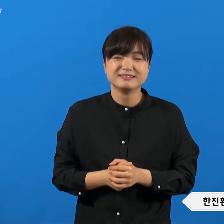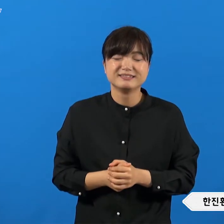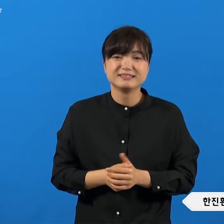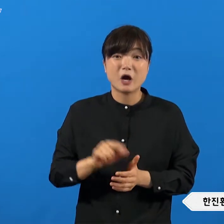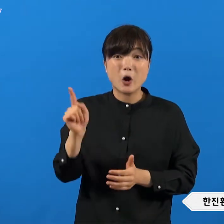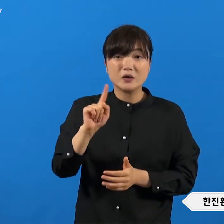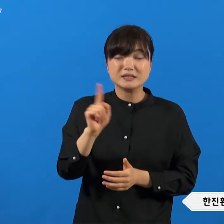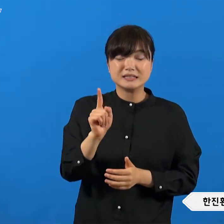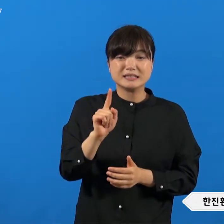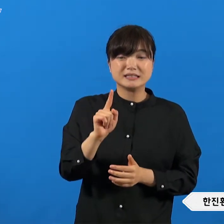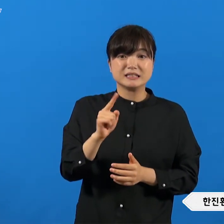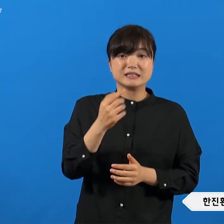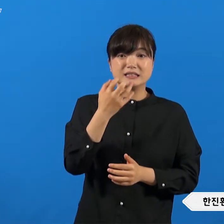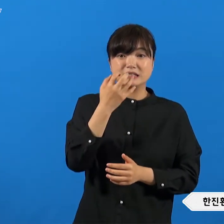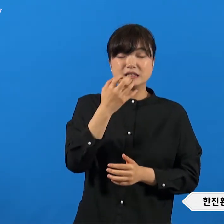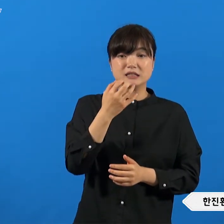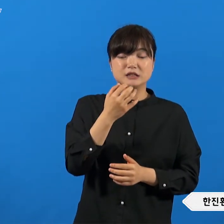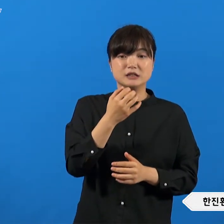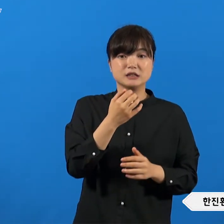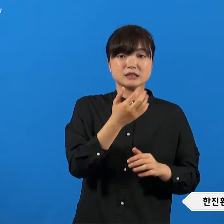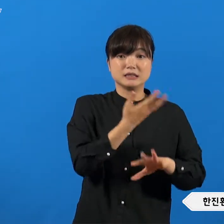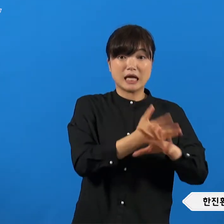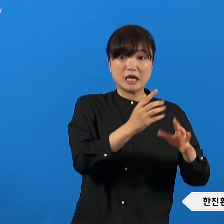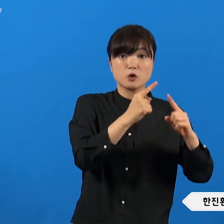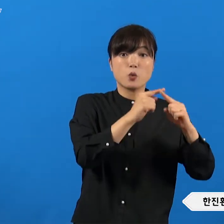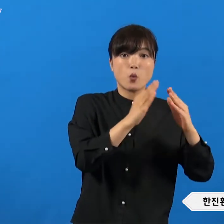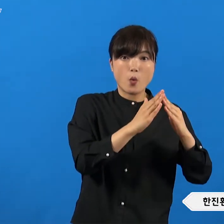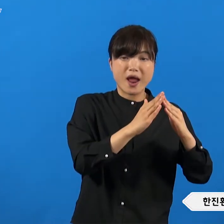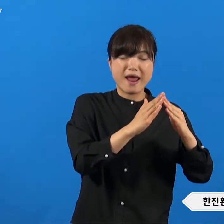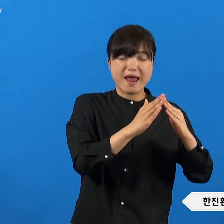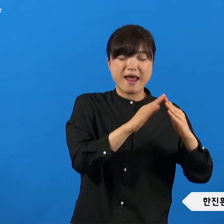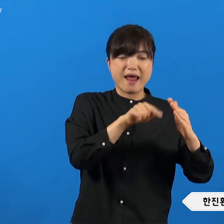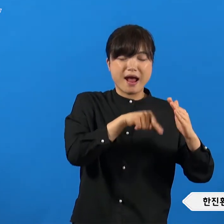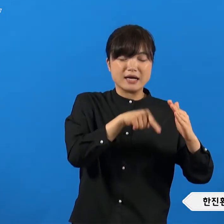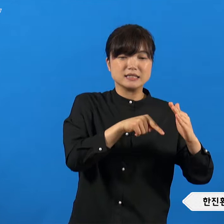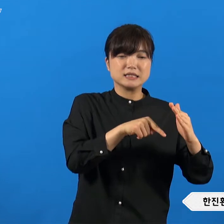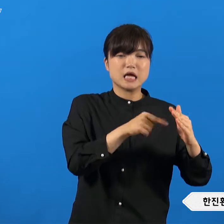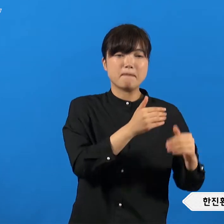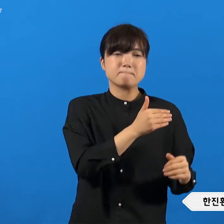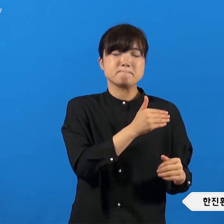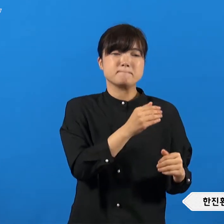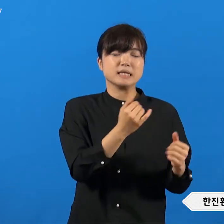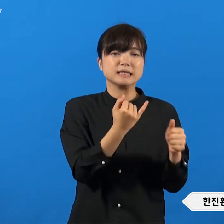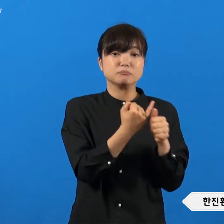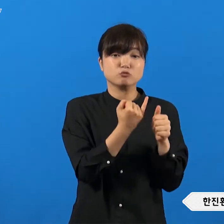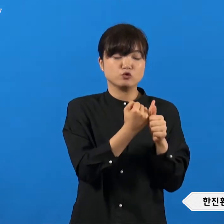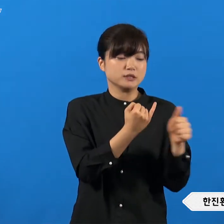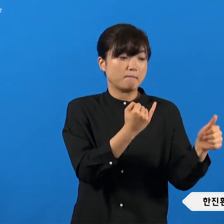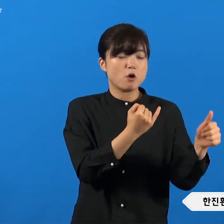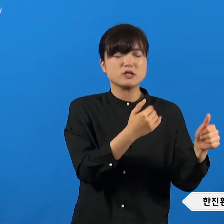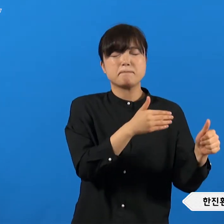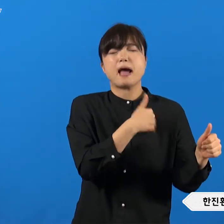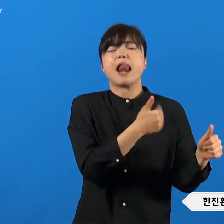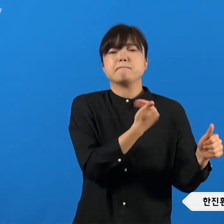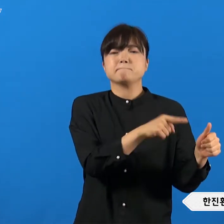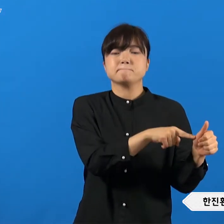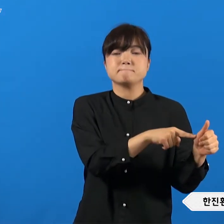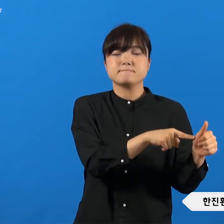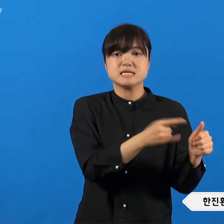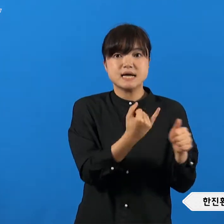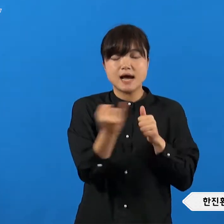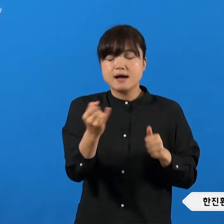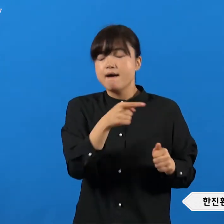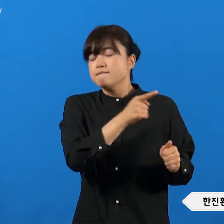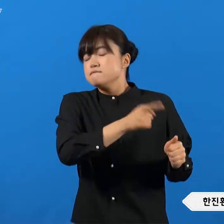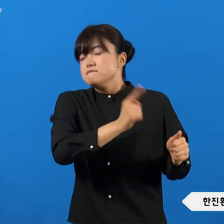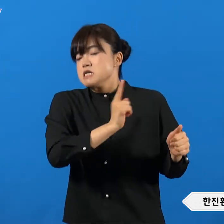어떤 교회 가정에 남자가 외도를 하다가 이 아내에게 들켰습니다. 아내가 너무